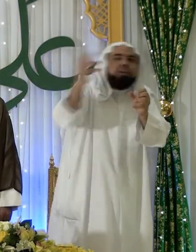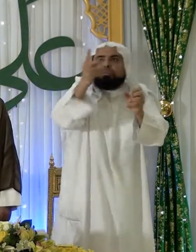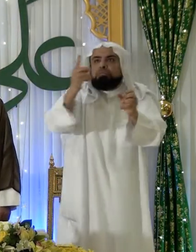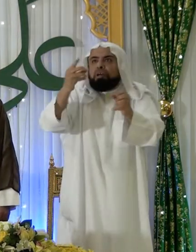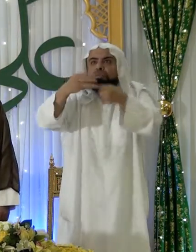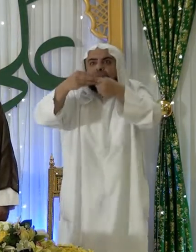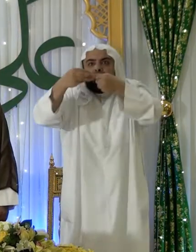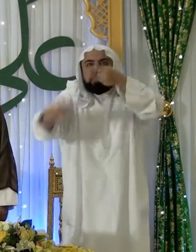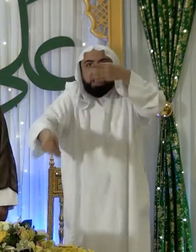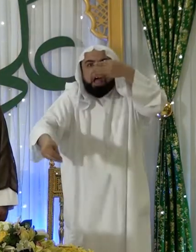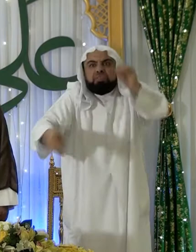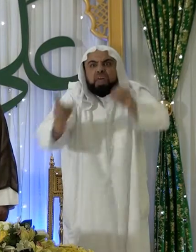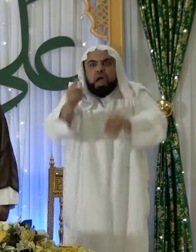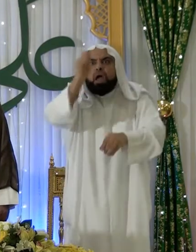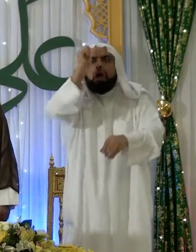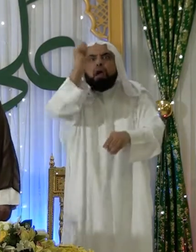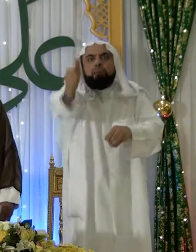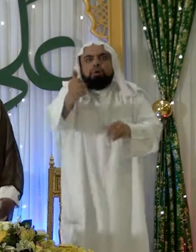كما يكون هو